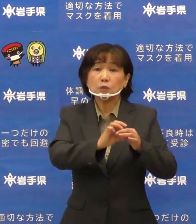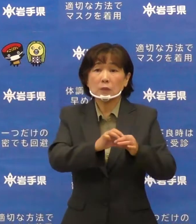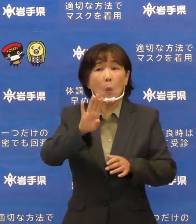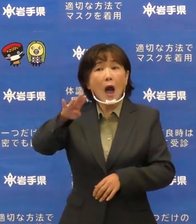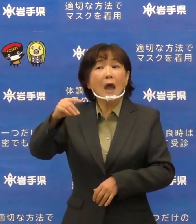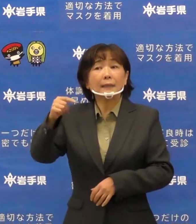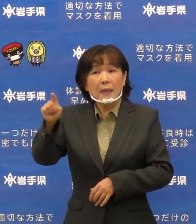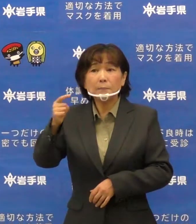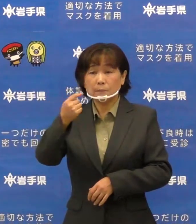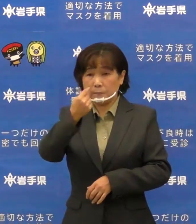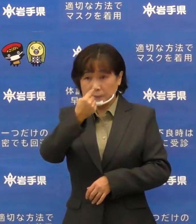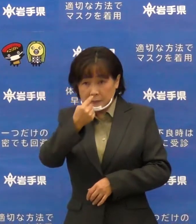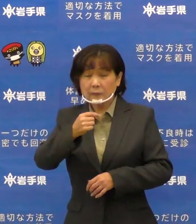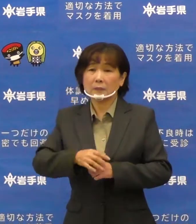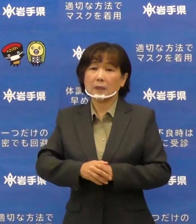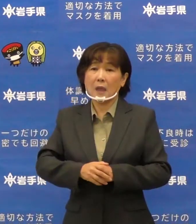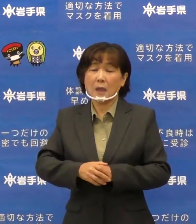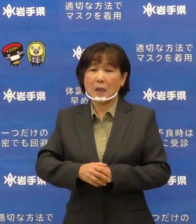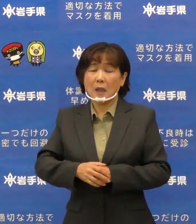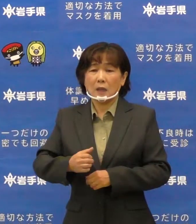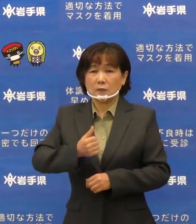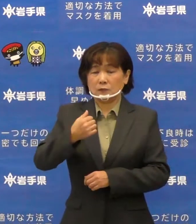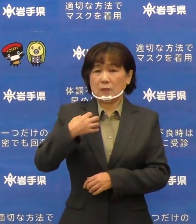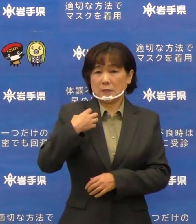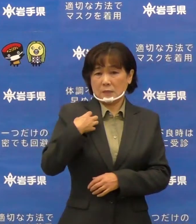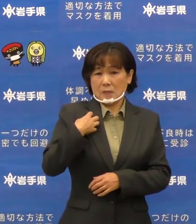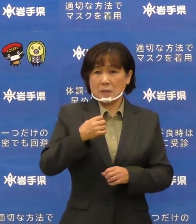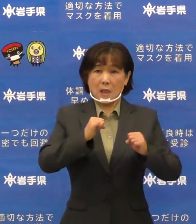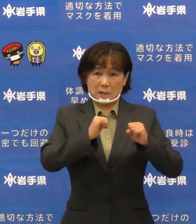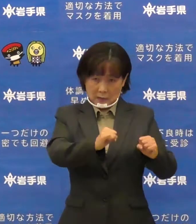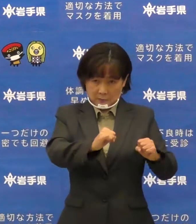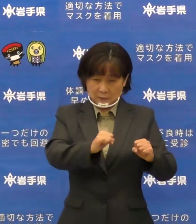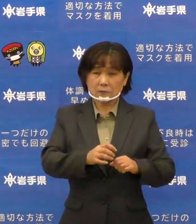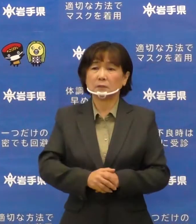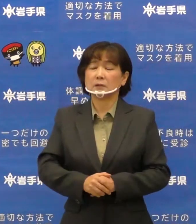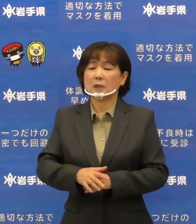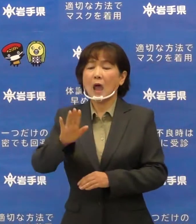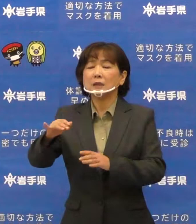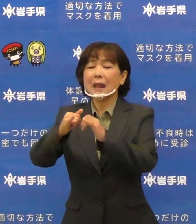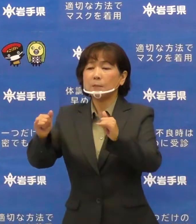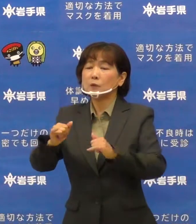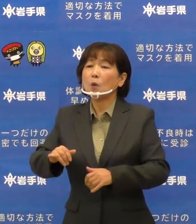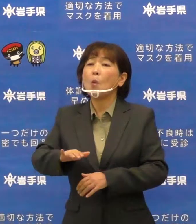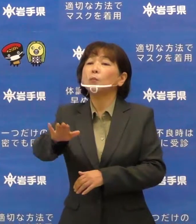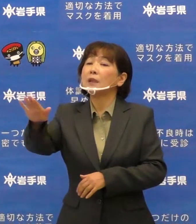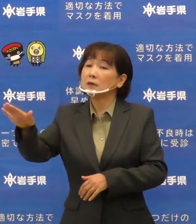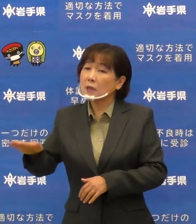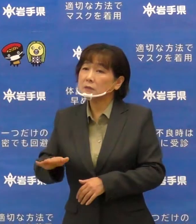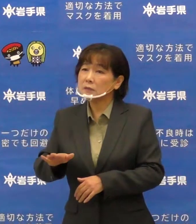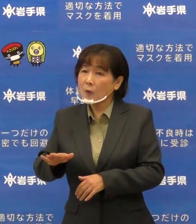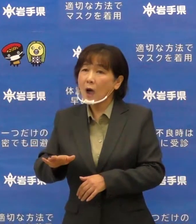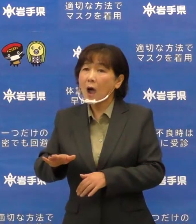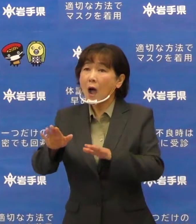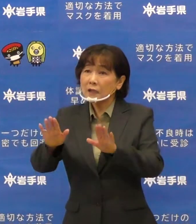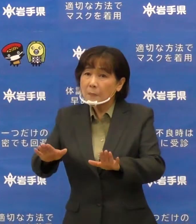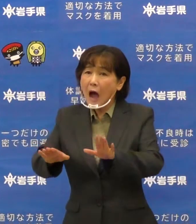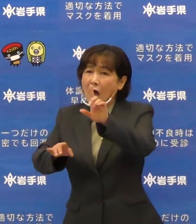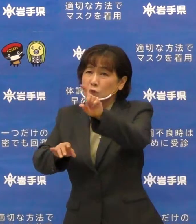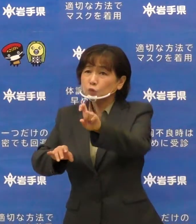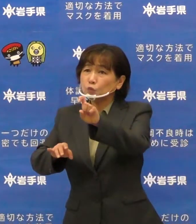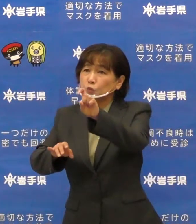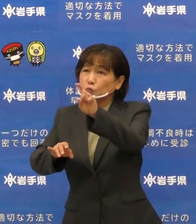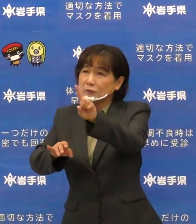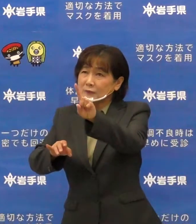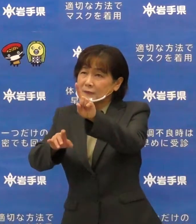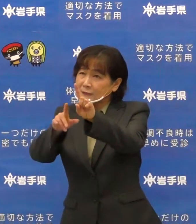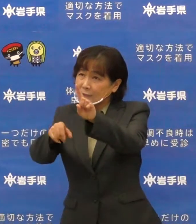住民の皆さんへの接種こうラストスパート11月末までの終了を目指してのこうラストスパ